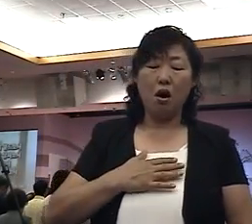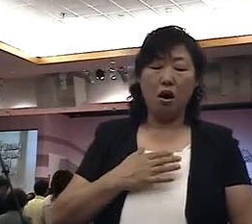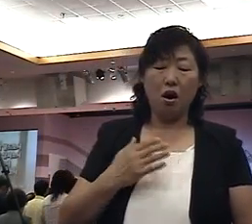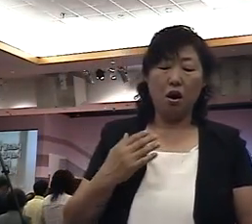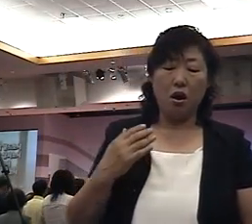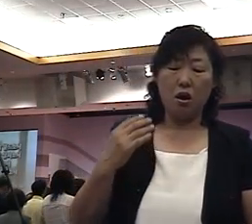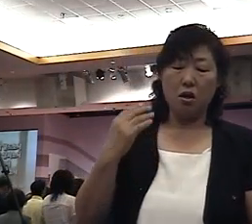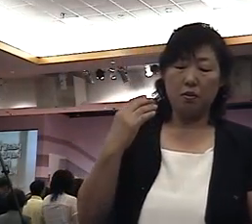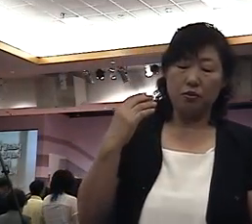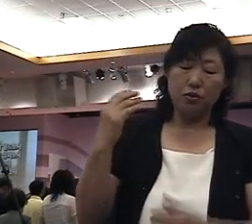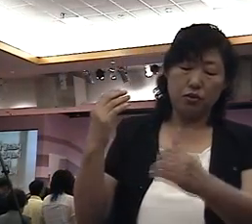날